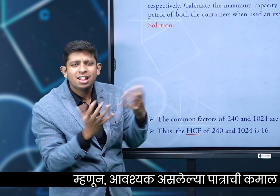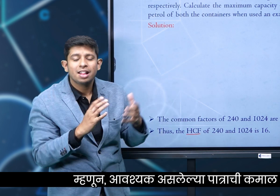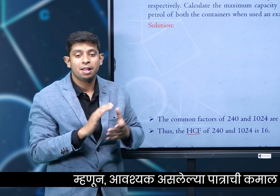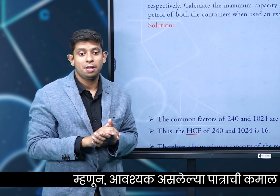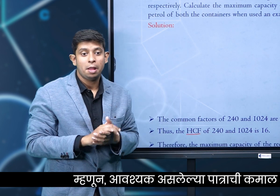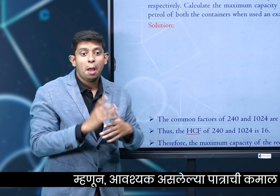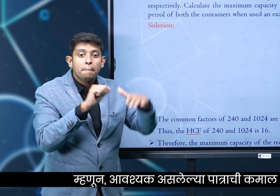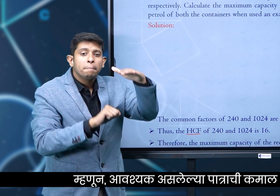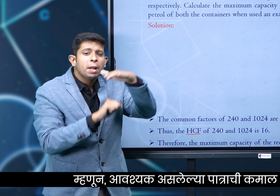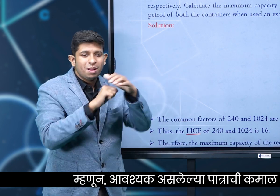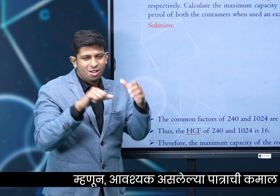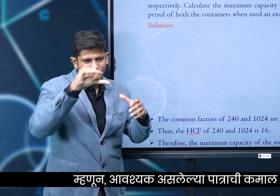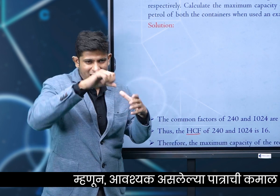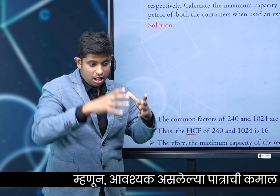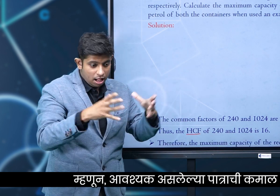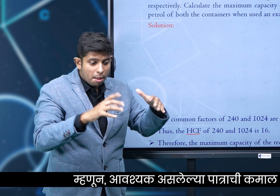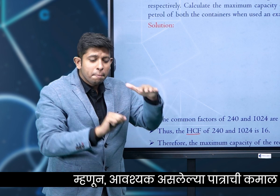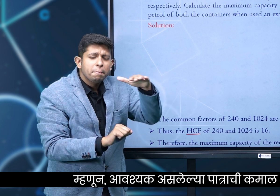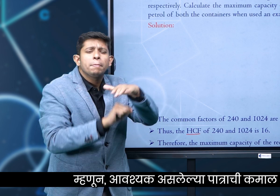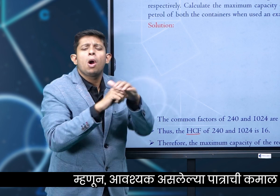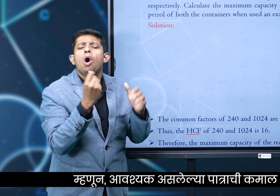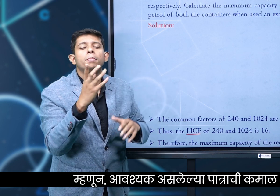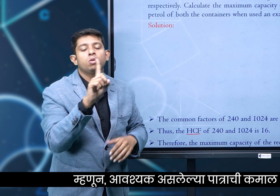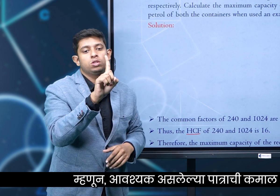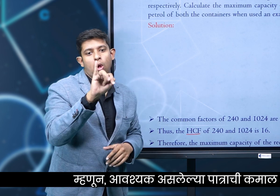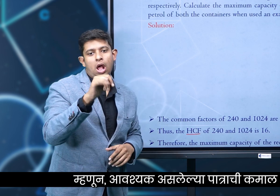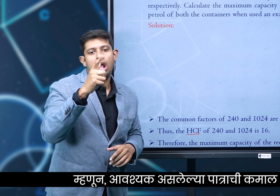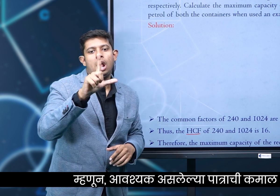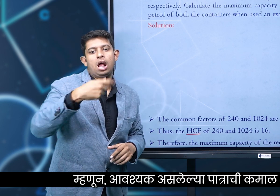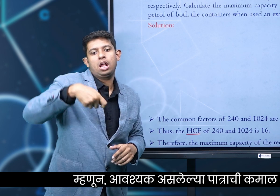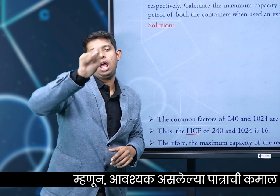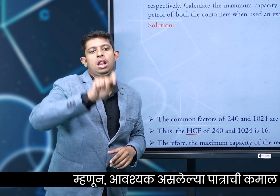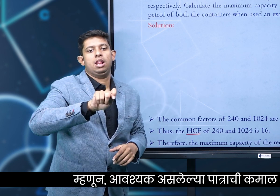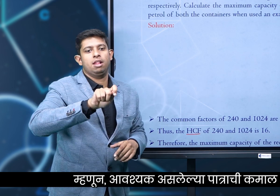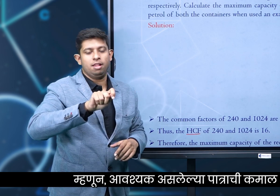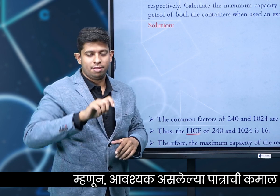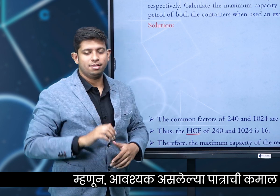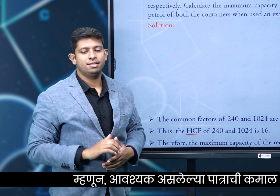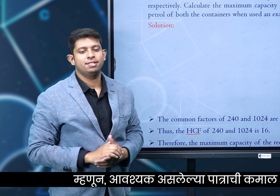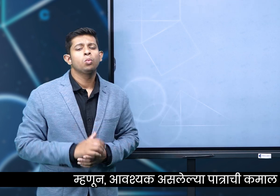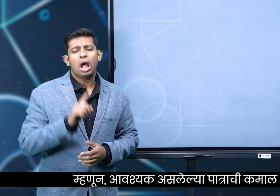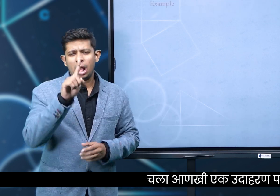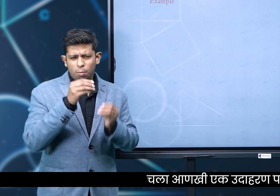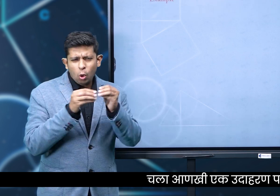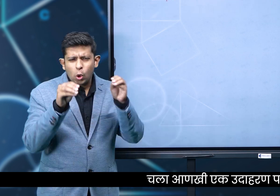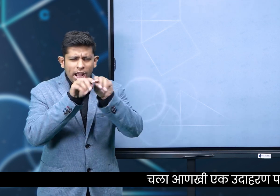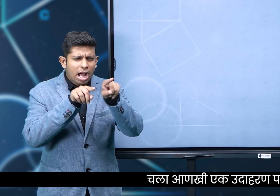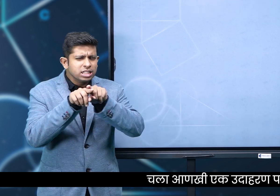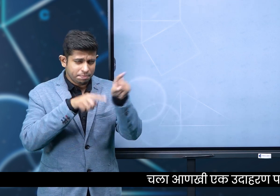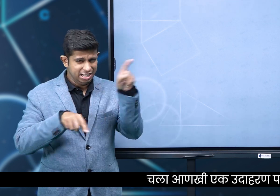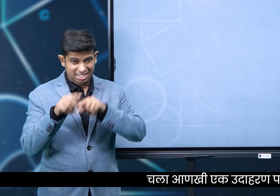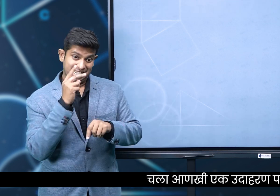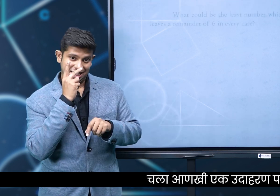म्हणून आवश्यक असलेल्या पात्राची कमाल क्षमता 16 लिटर आहे. चला आणखी एक उदाहरण